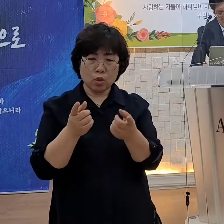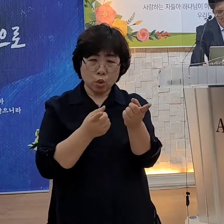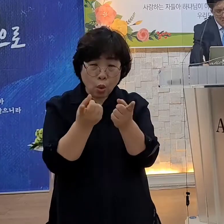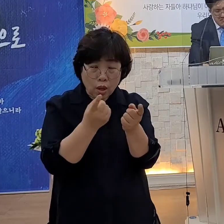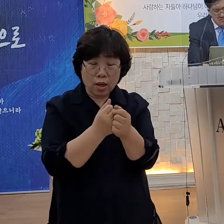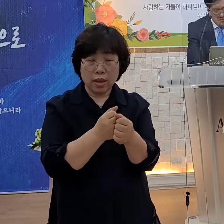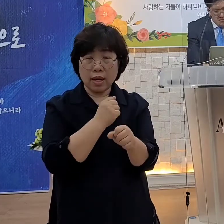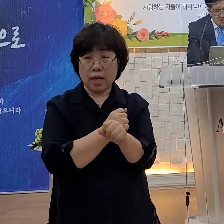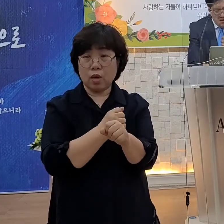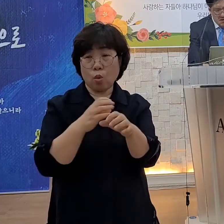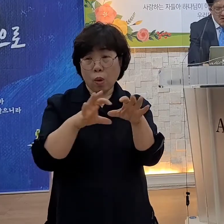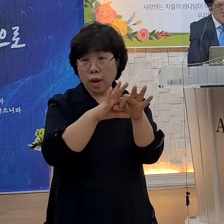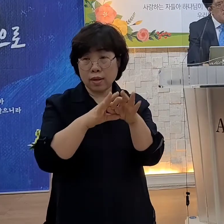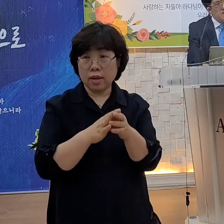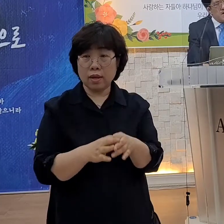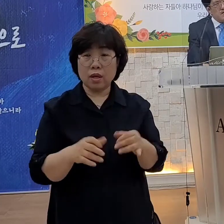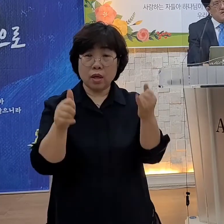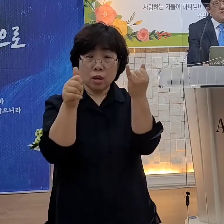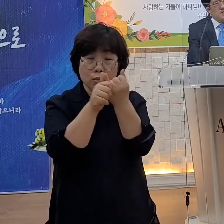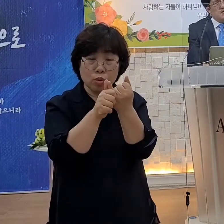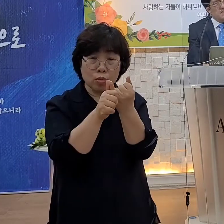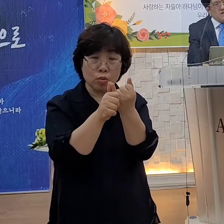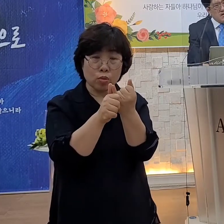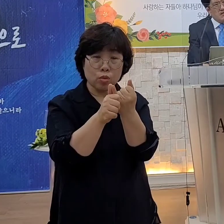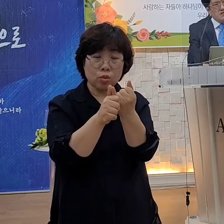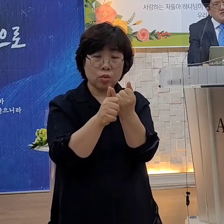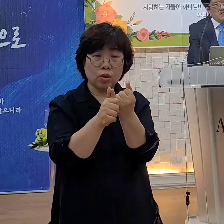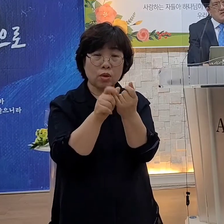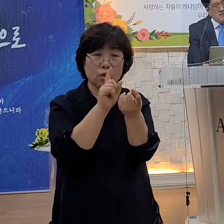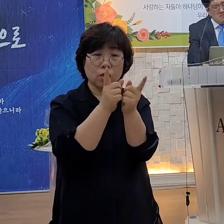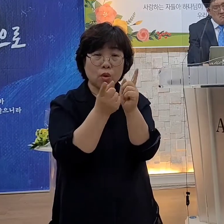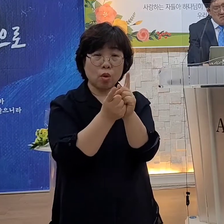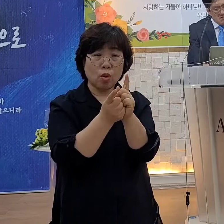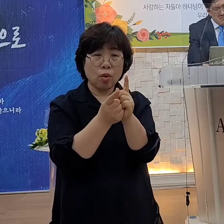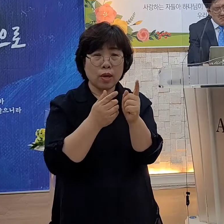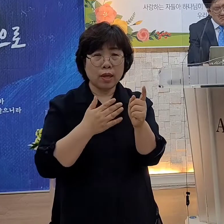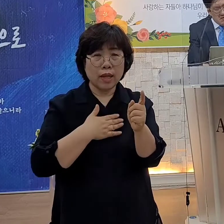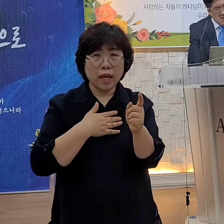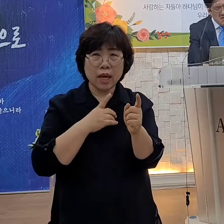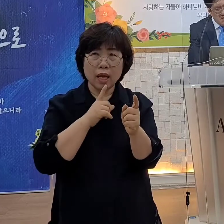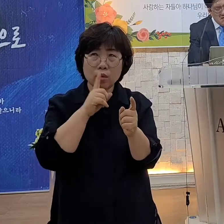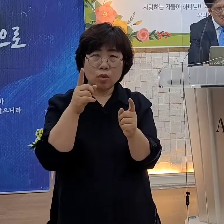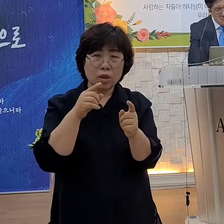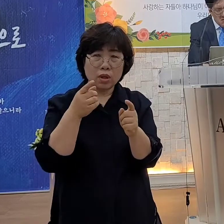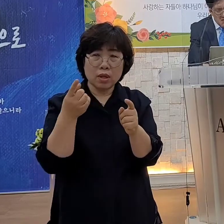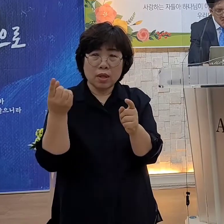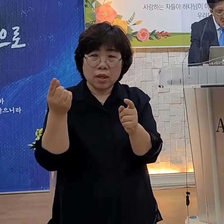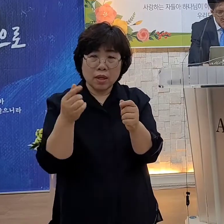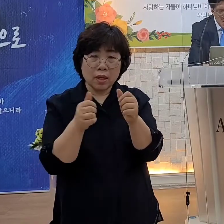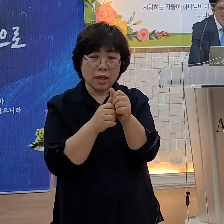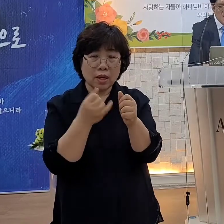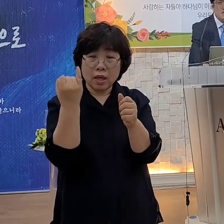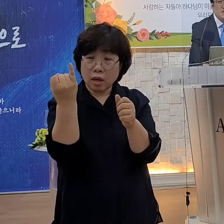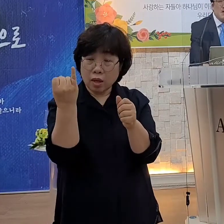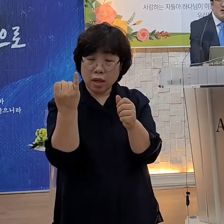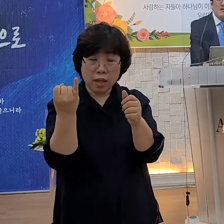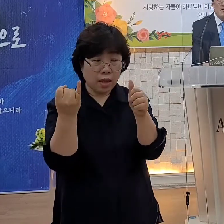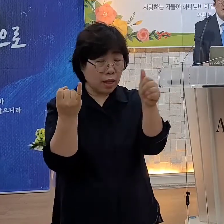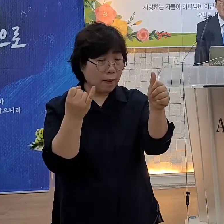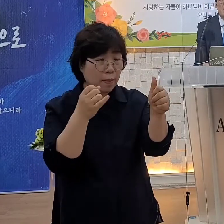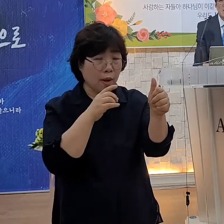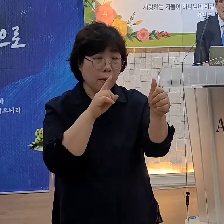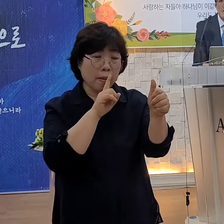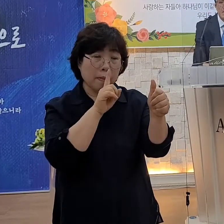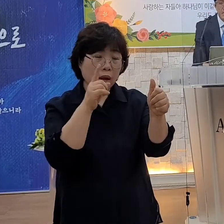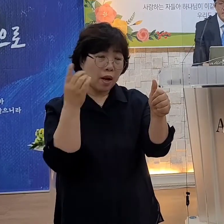부부가 점점 더 가까이, 하나님께서 이 음악에, 그리고 부부가 점점 더 가까이 이 이중창에 참여할 때까지